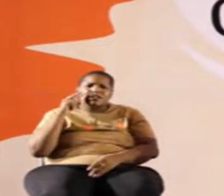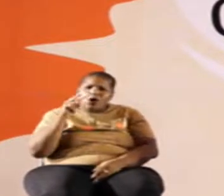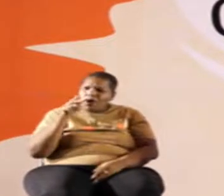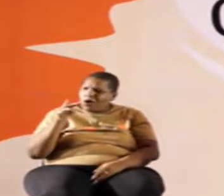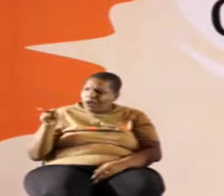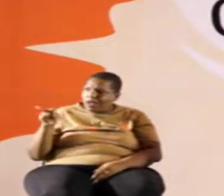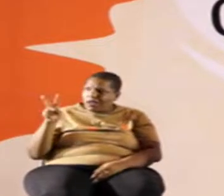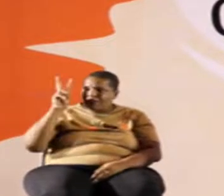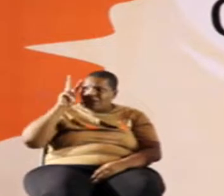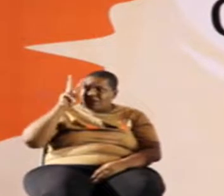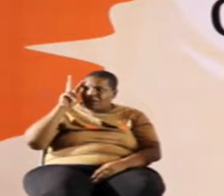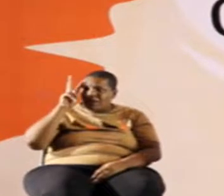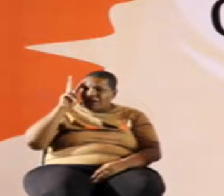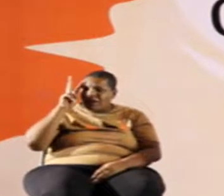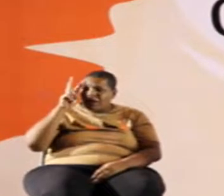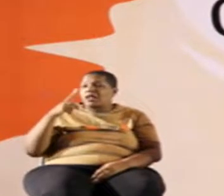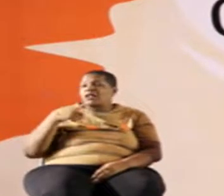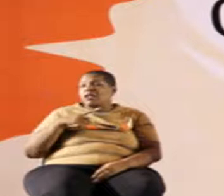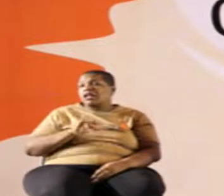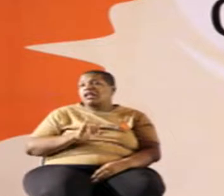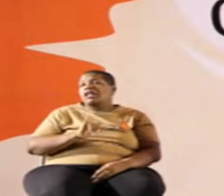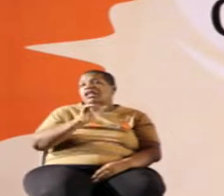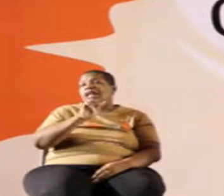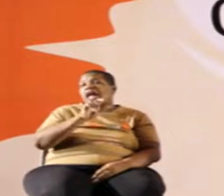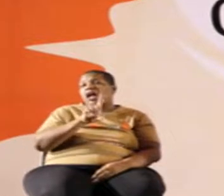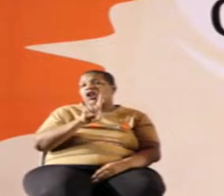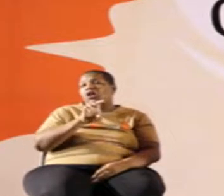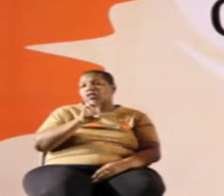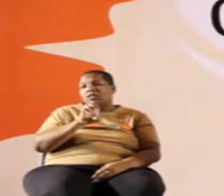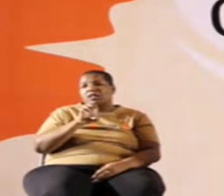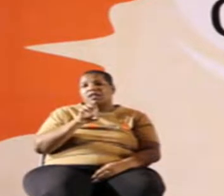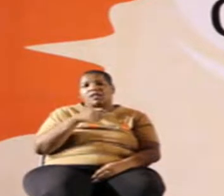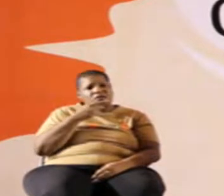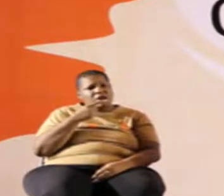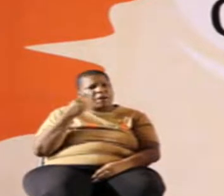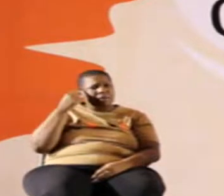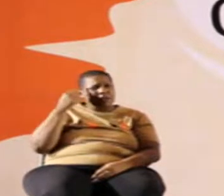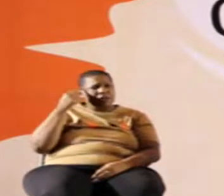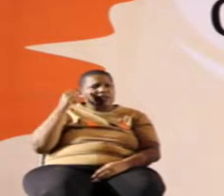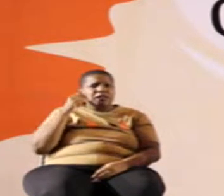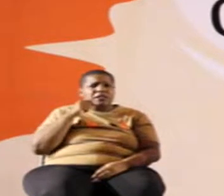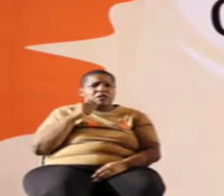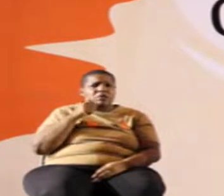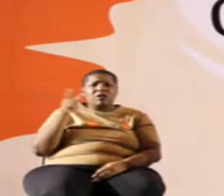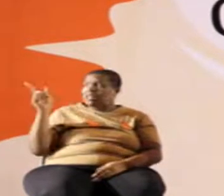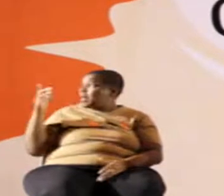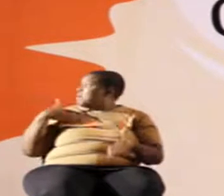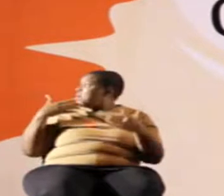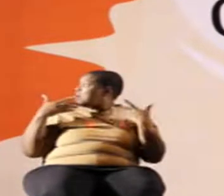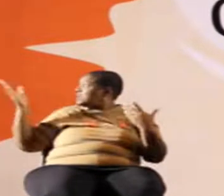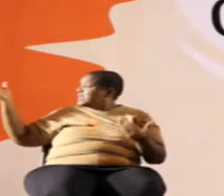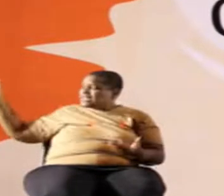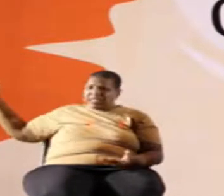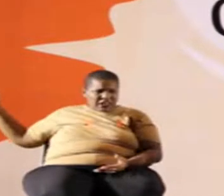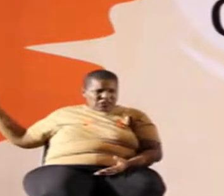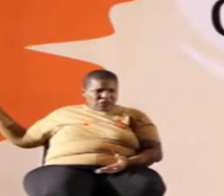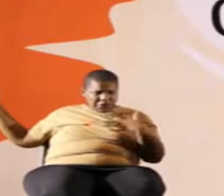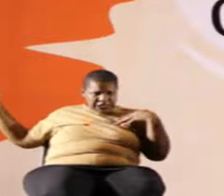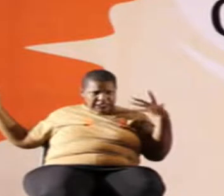que fomos Elodês e somos Elodês, vou pensar que aquelas mulheres ali não estavam a passeio lá no